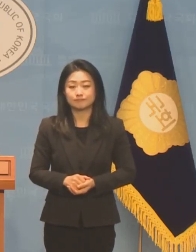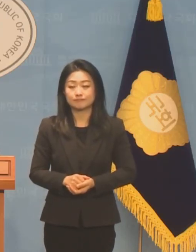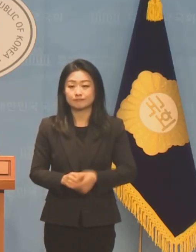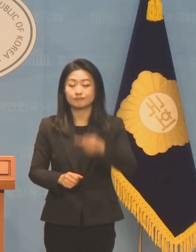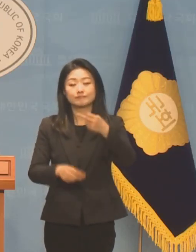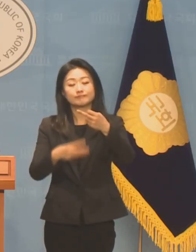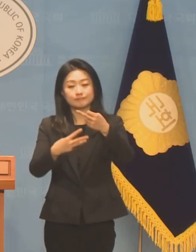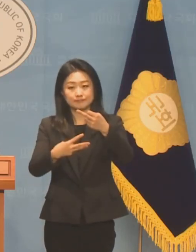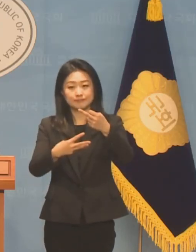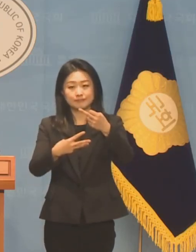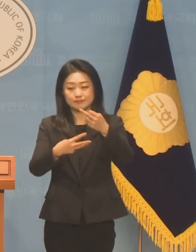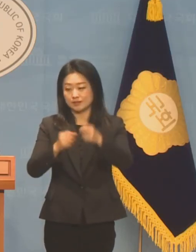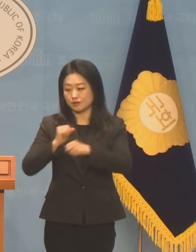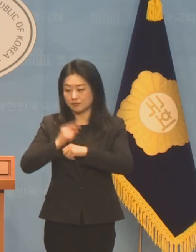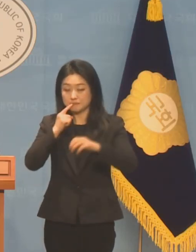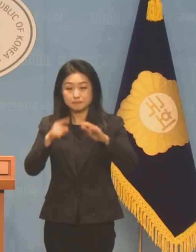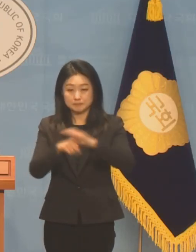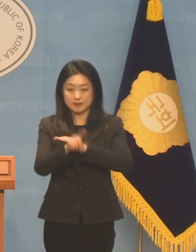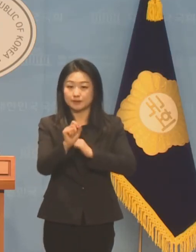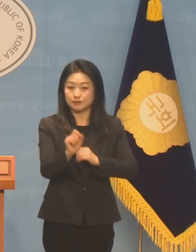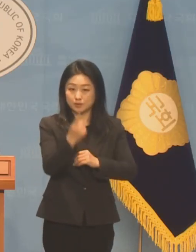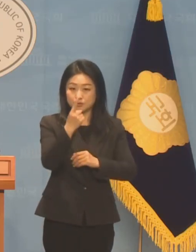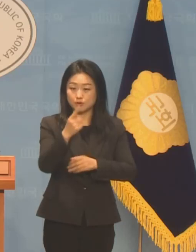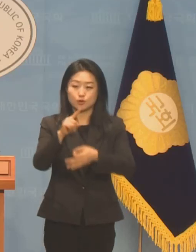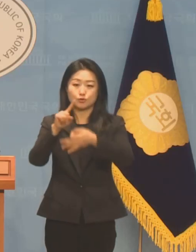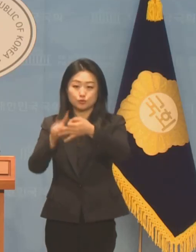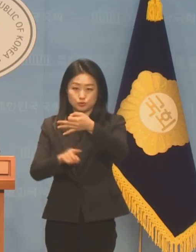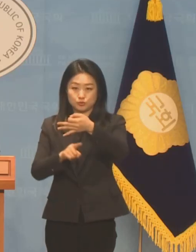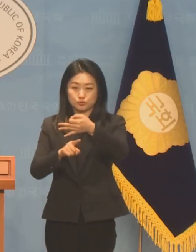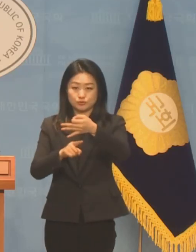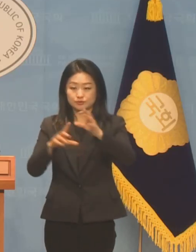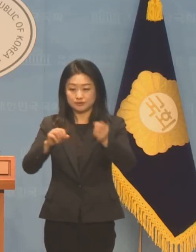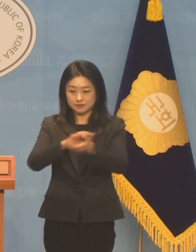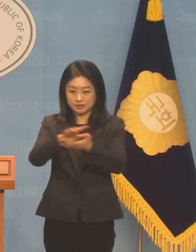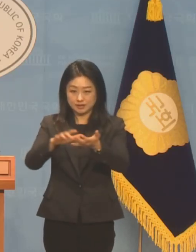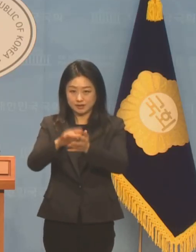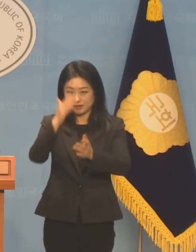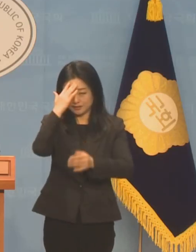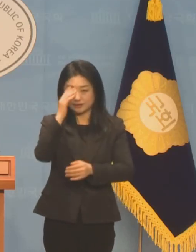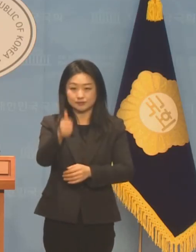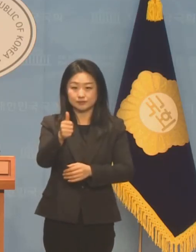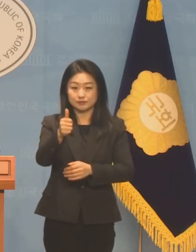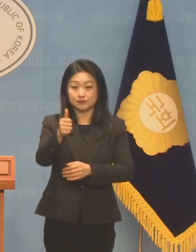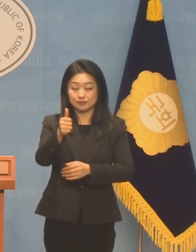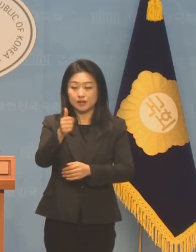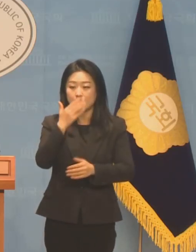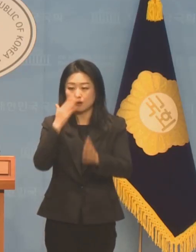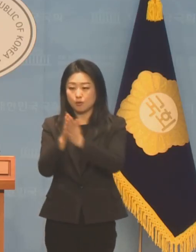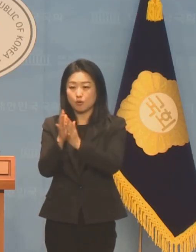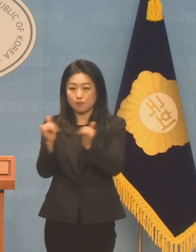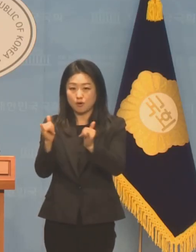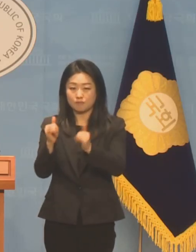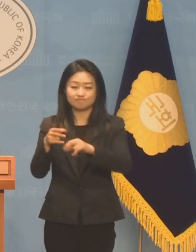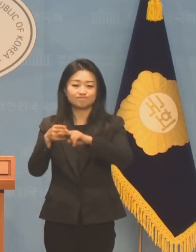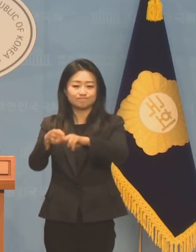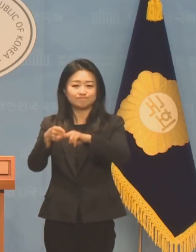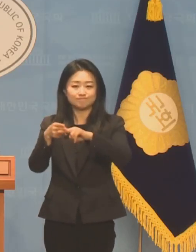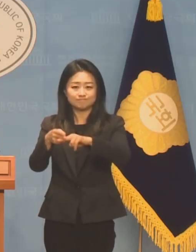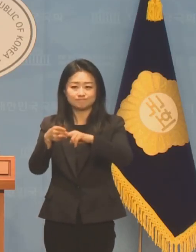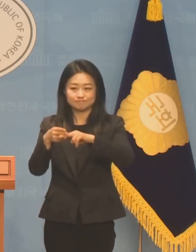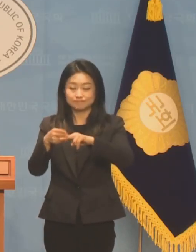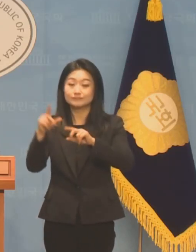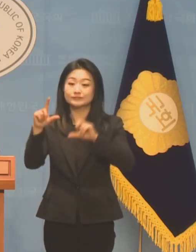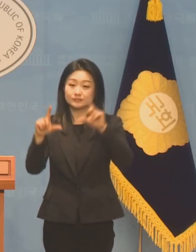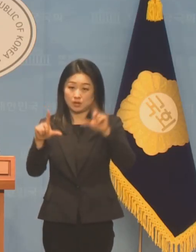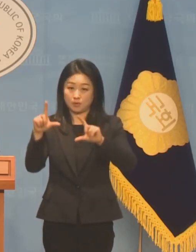12월 3일 비상계엄 이후 내란 속의 윤석열과 공범들이 버젓이 공권력을 남용하며 국가기강을